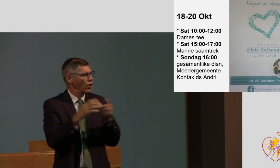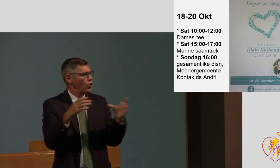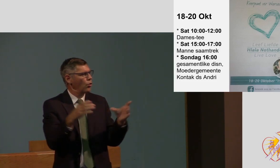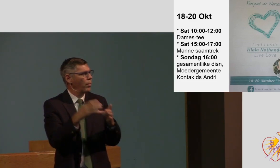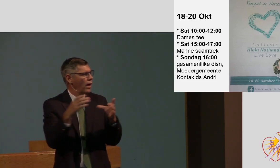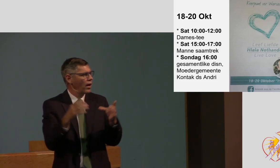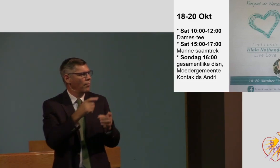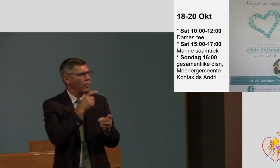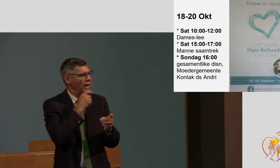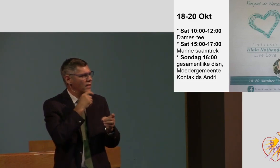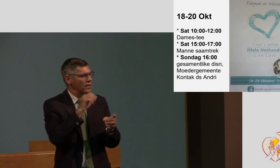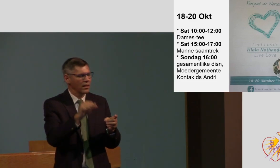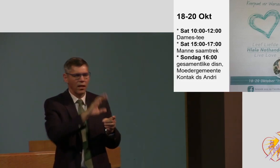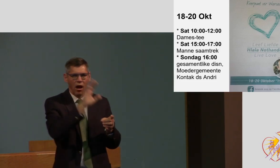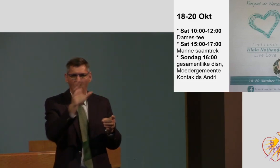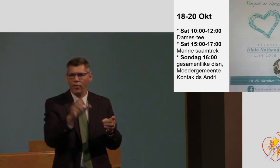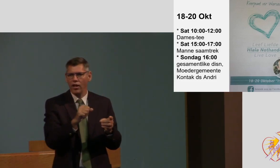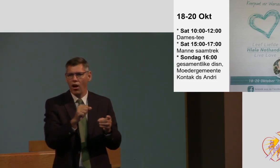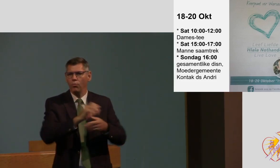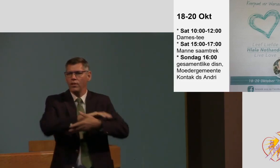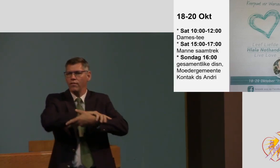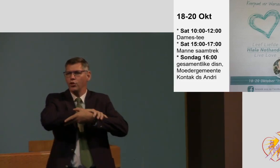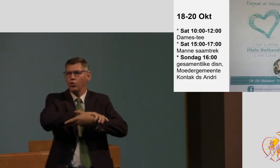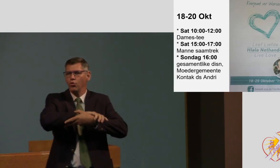kultuurgroepe, mense Suid-Afrika om te versoen.